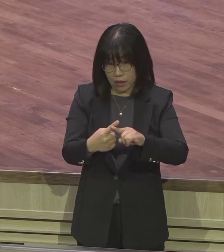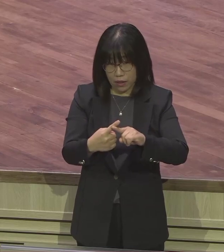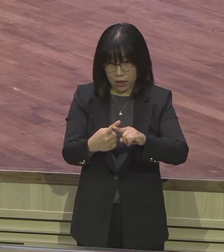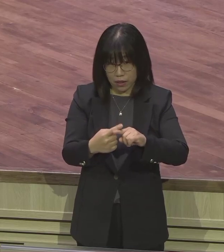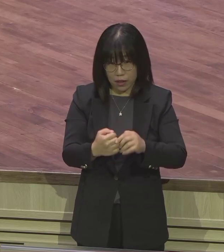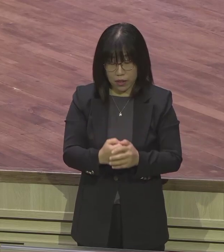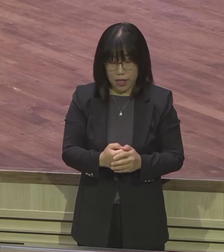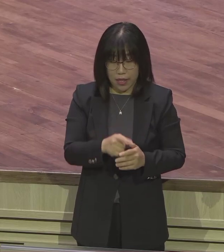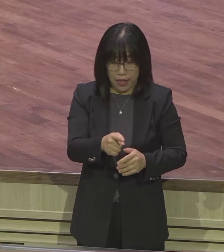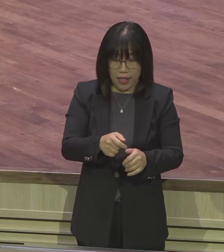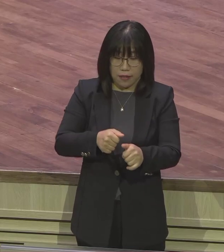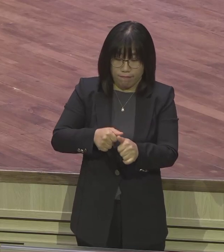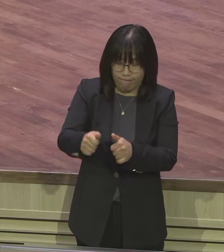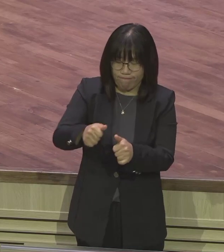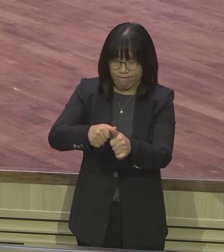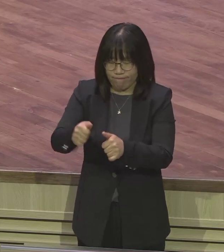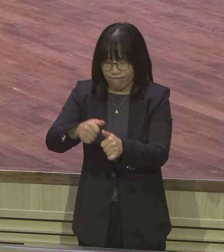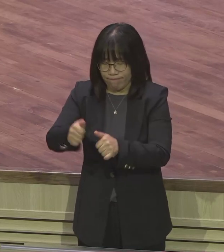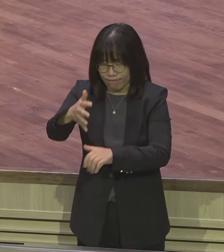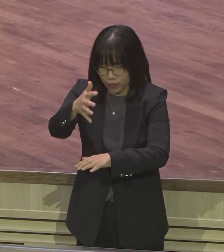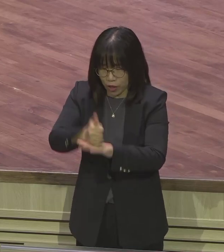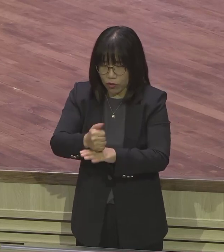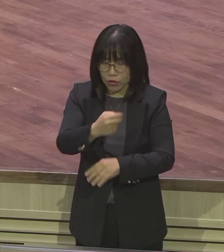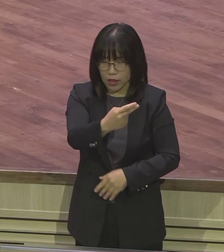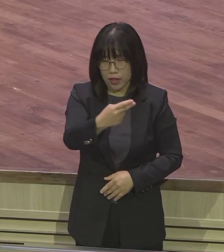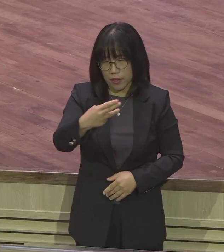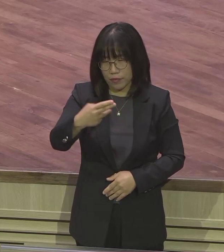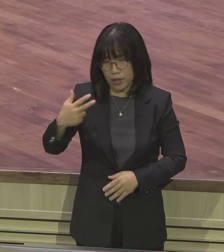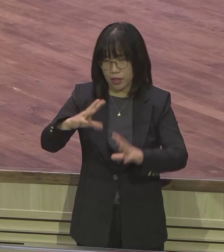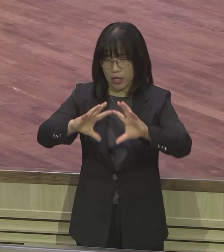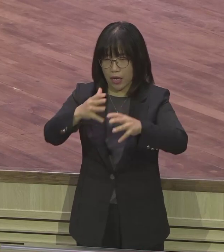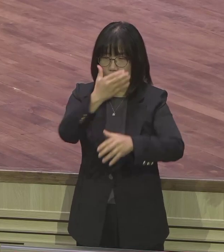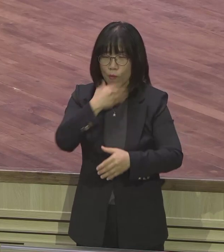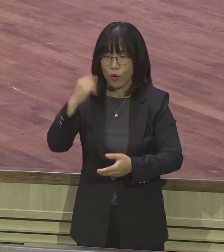하나님께서 237 나라 복음화를 위해서